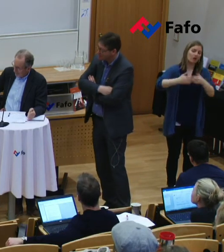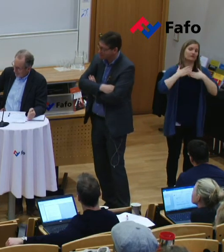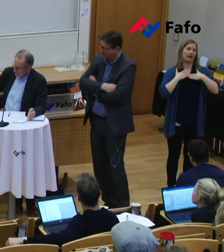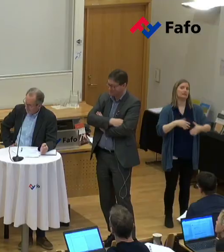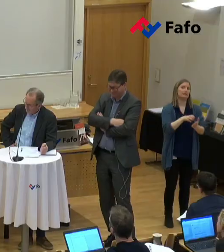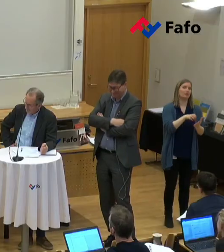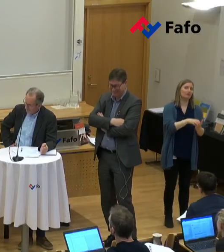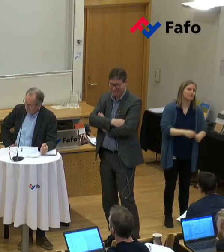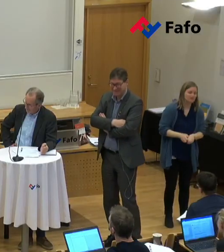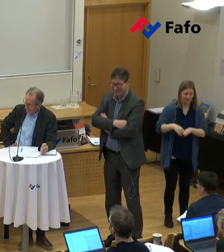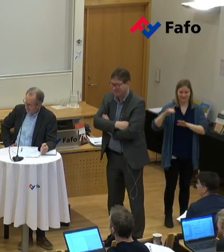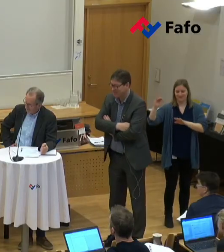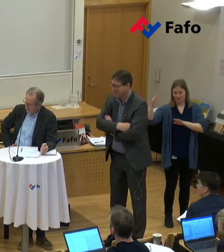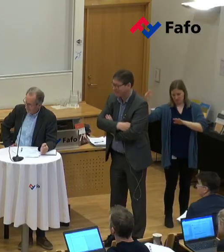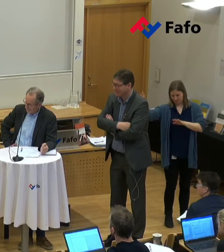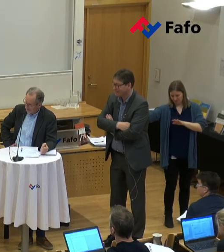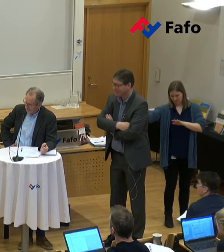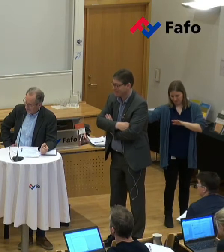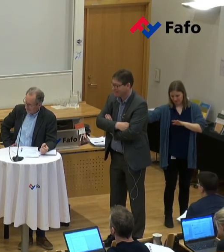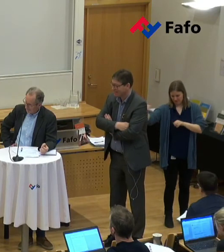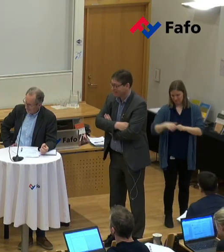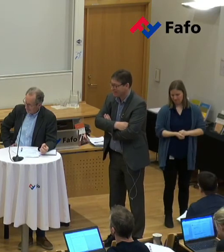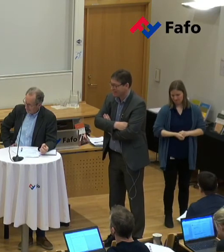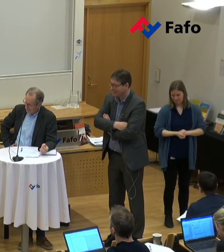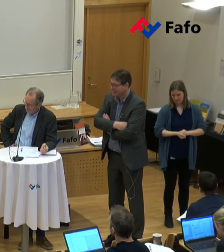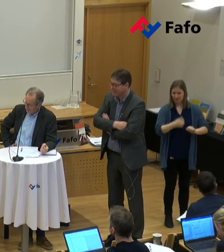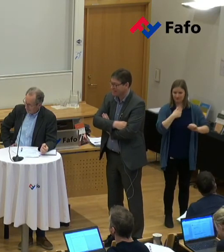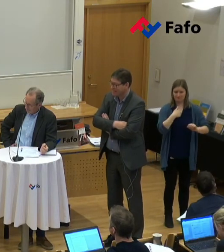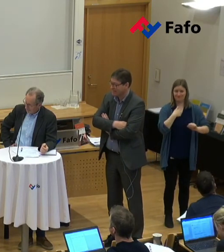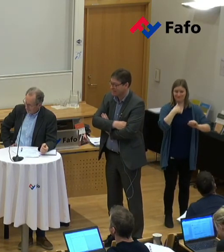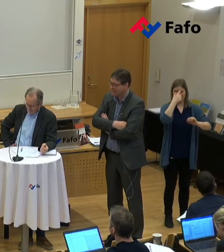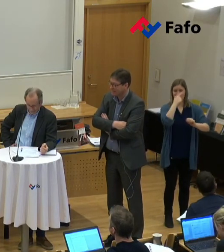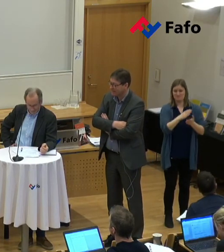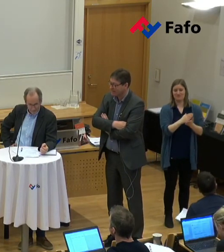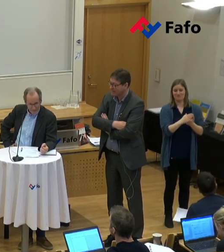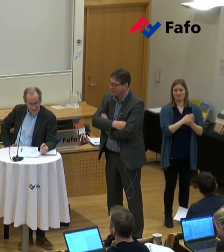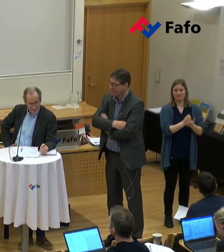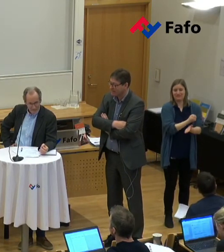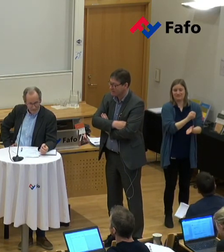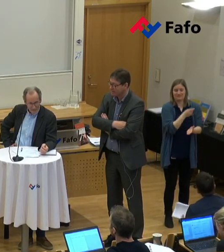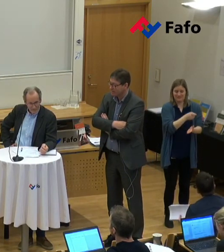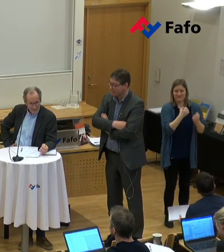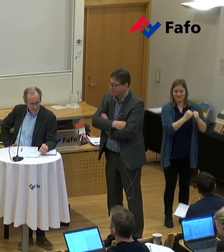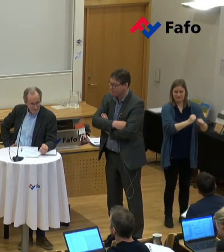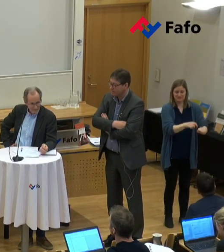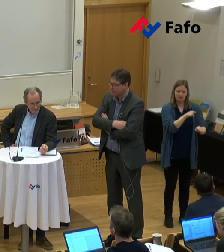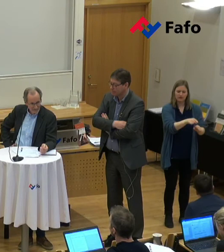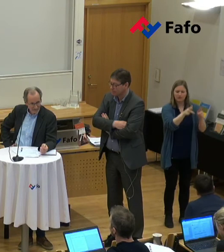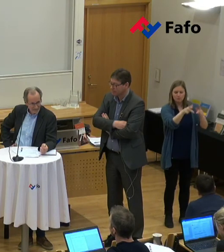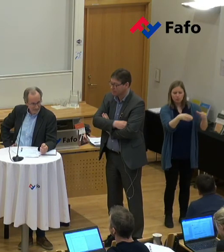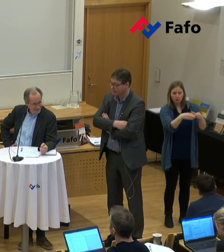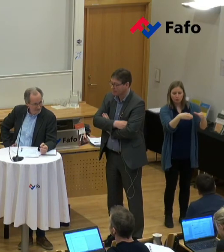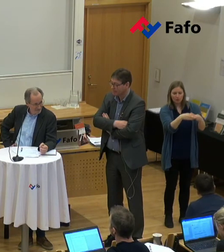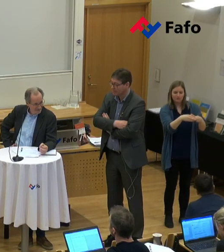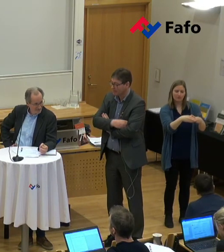helsedirektoratet. Ja, jeg mener det verdt det, den innsatsen. Og i forhold til denne brukergruppen her, som